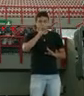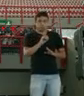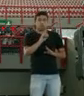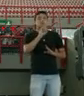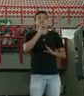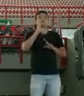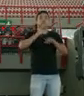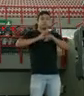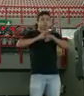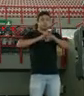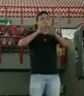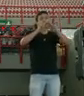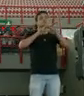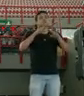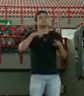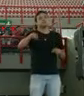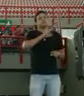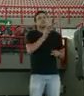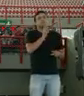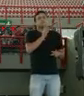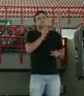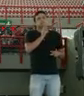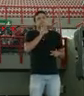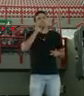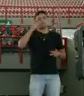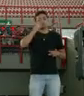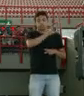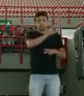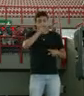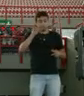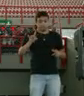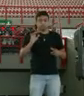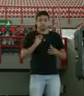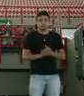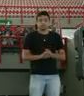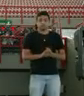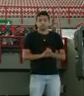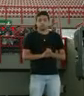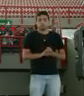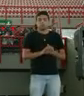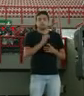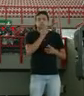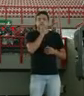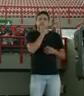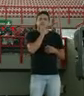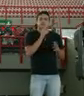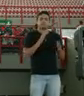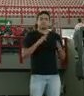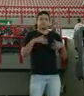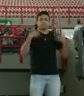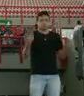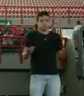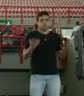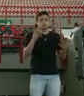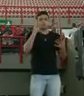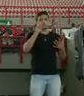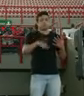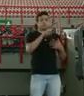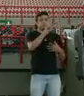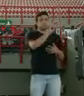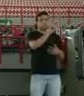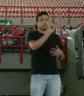um pouco, né, como seria a função de cada um desses hormônios. Lázaro, quais são as